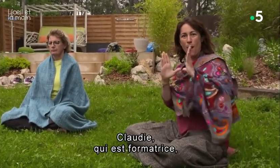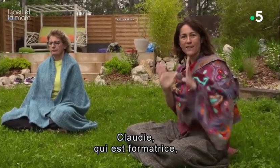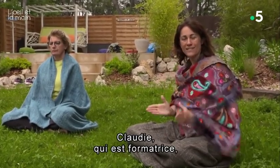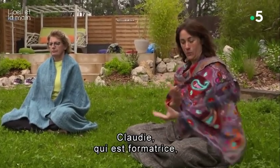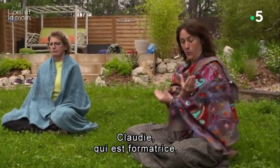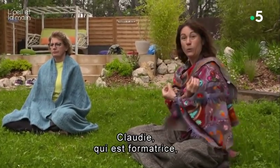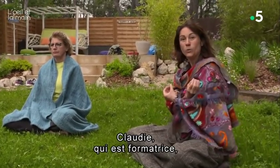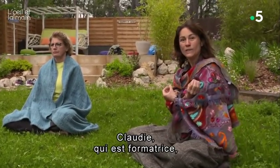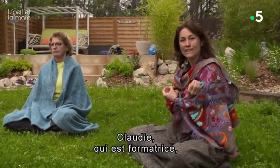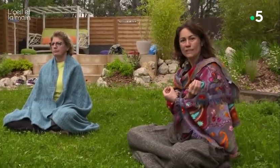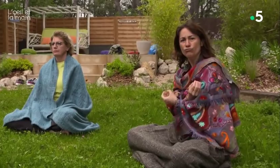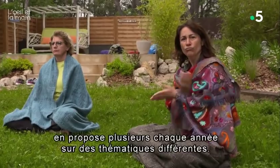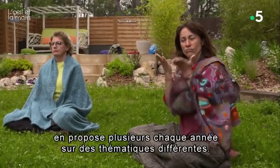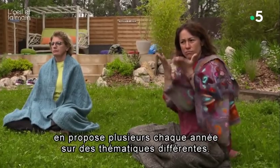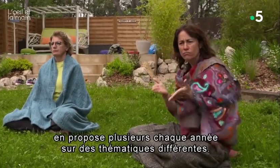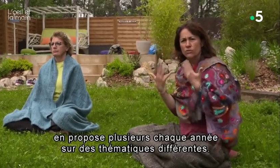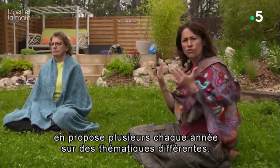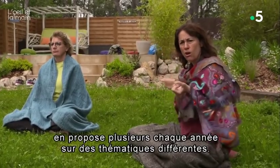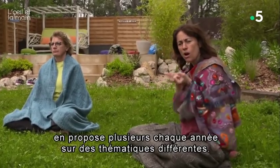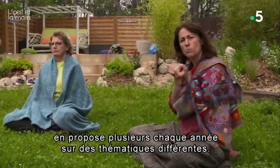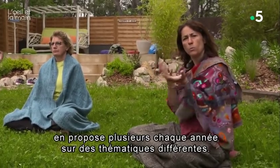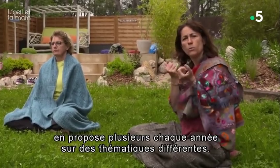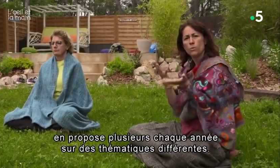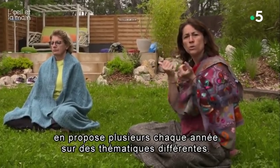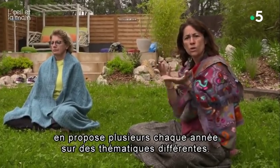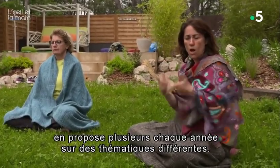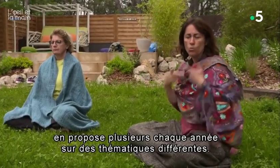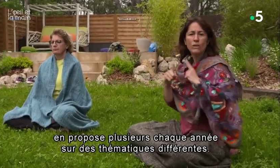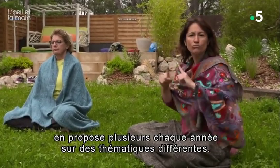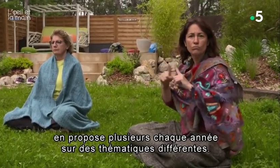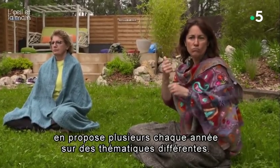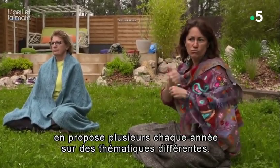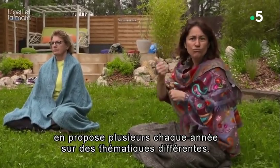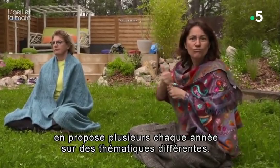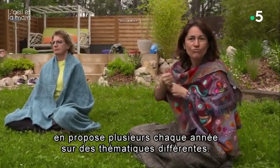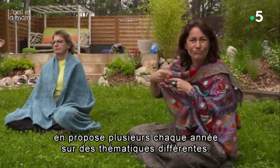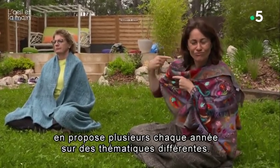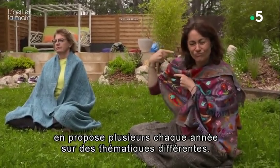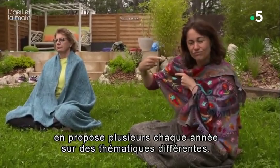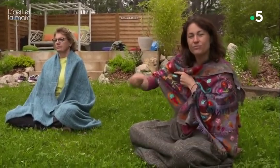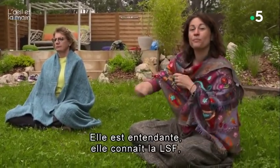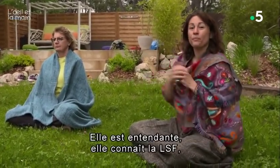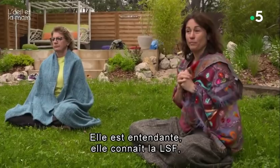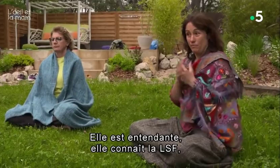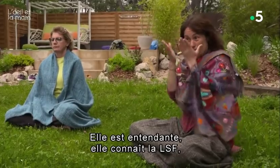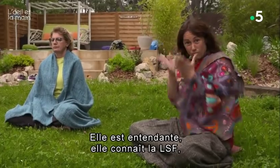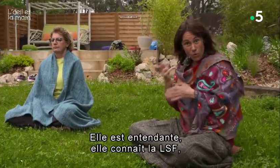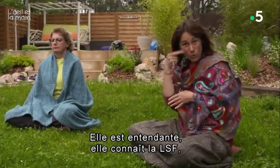Claudie, qui est formatrice, en propose plusieurs chaque année sur des thématiques différentes. Elle est entendante,